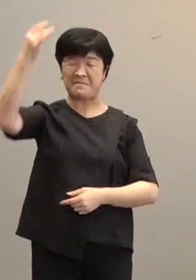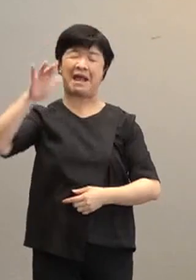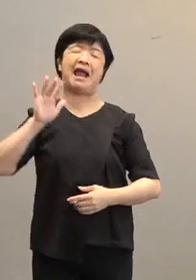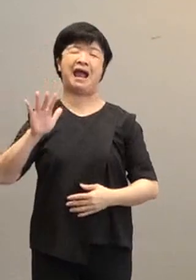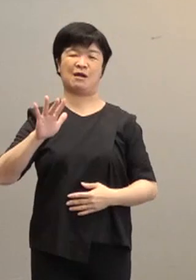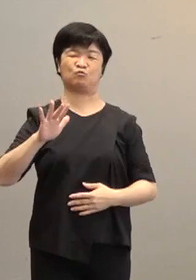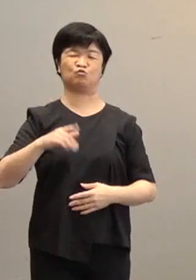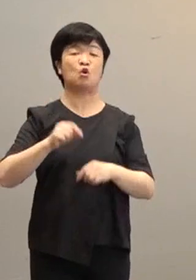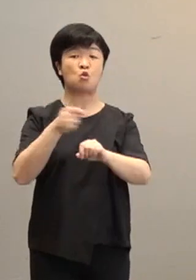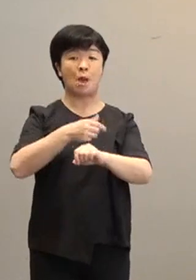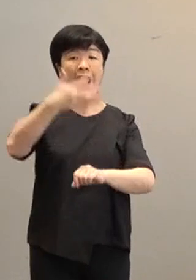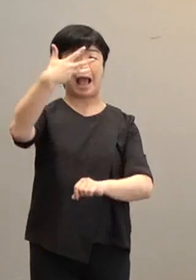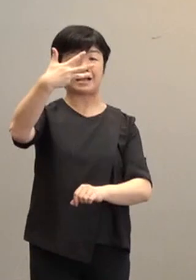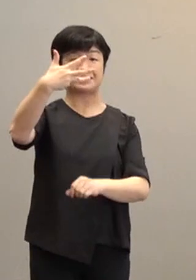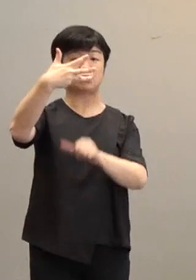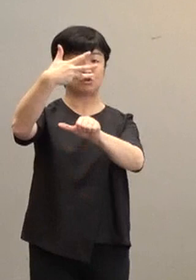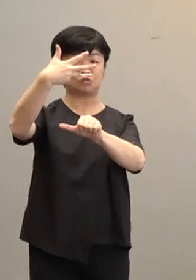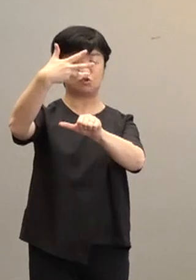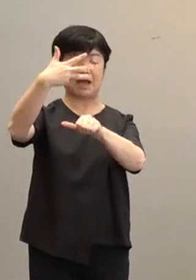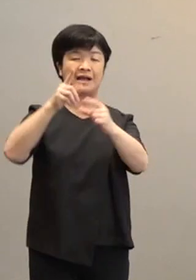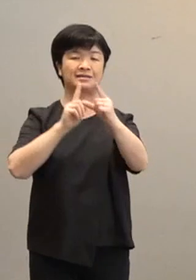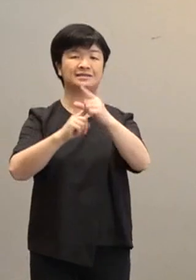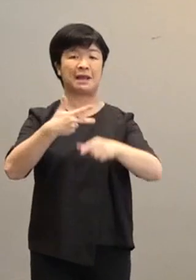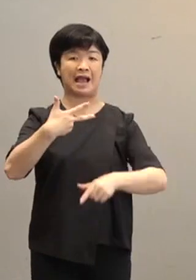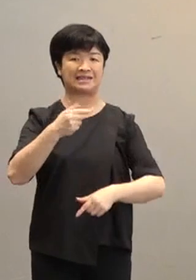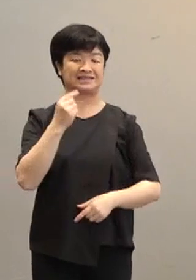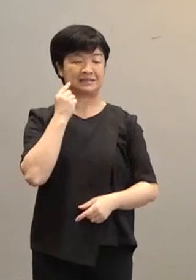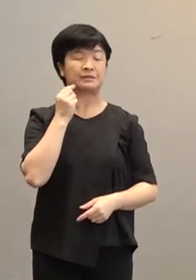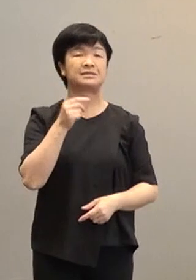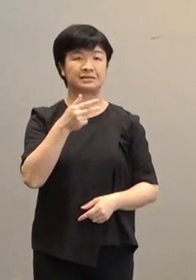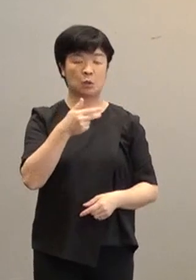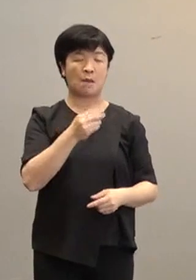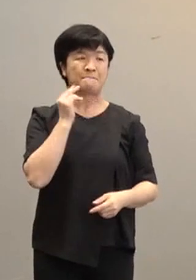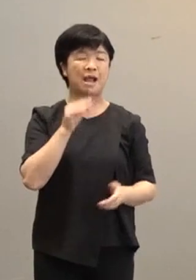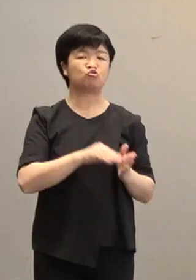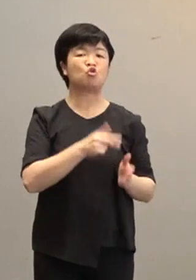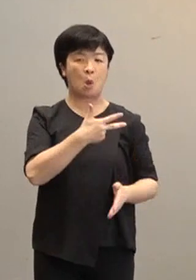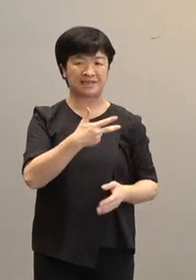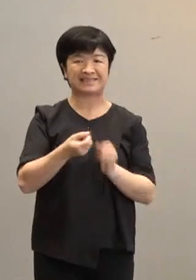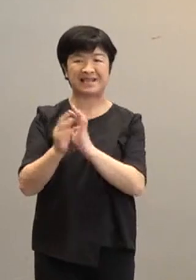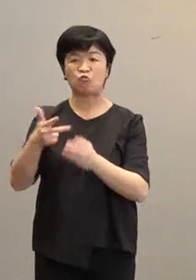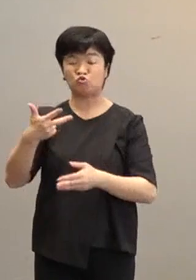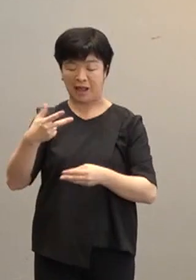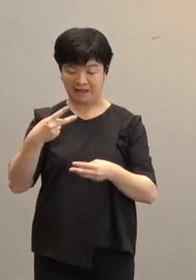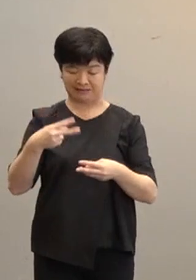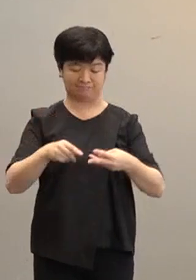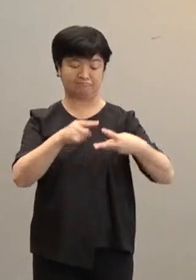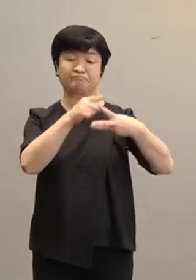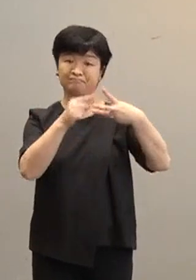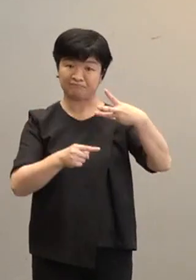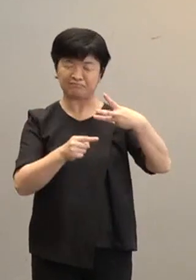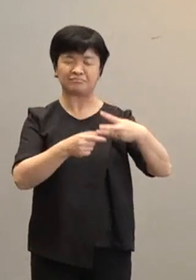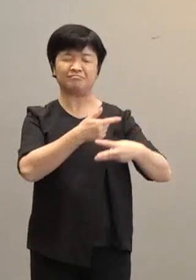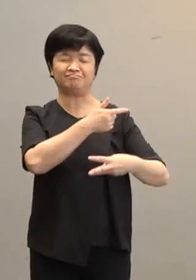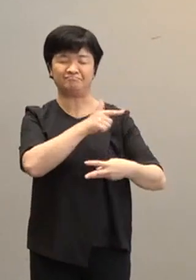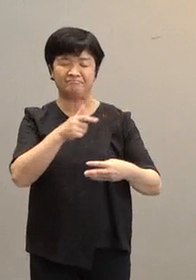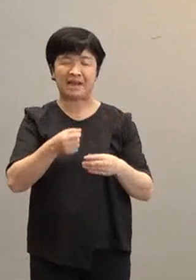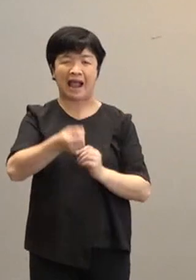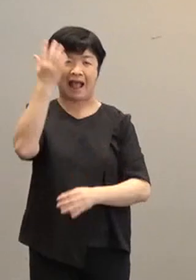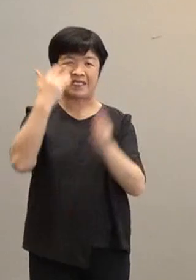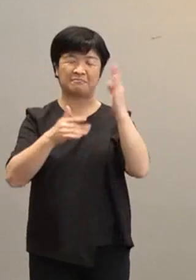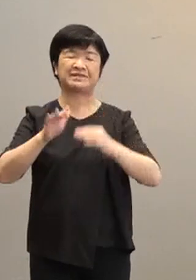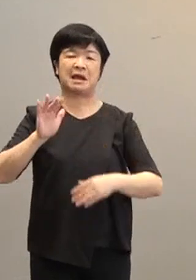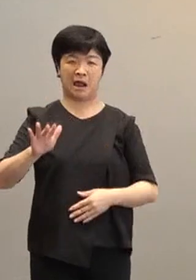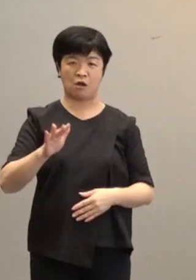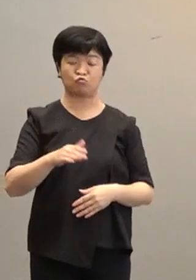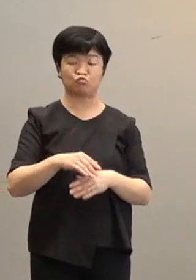特に8月5日は千葉市、松戸市、佐倉市など各地で花火大会が開催をされ、この5日だけでも約